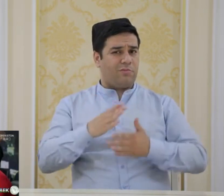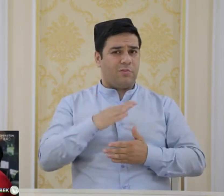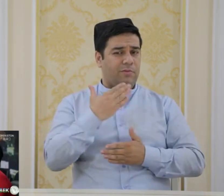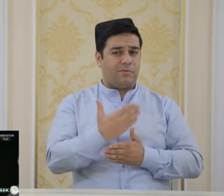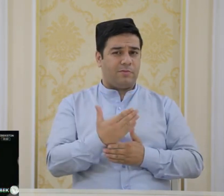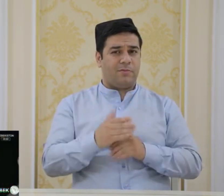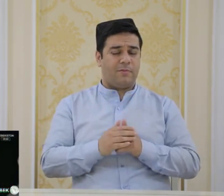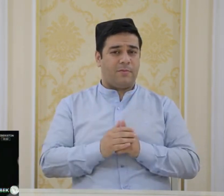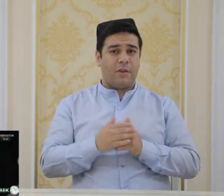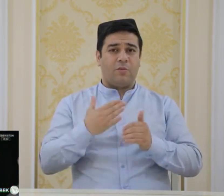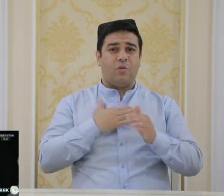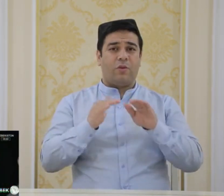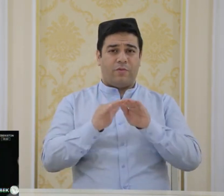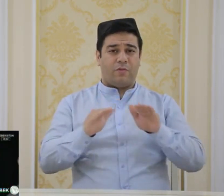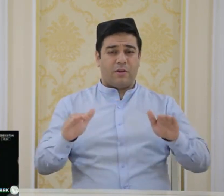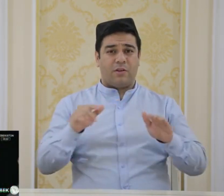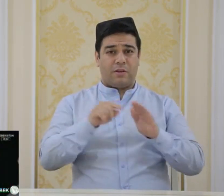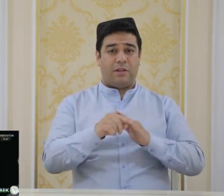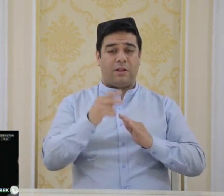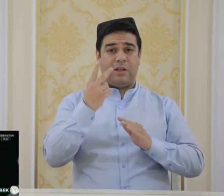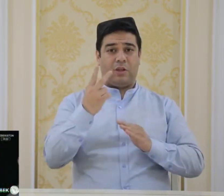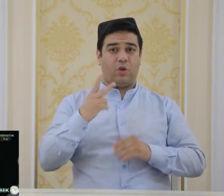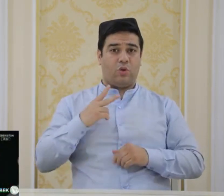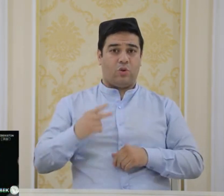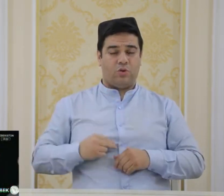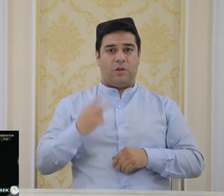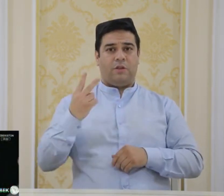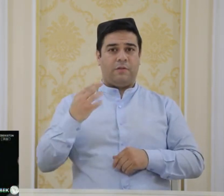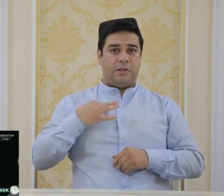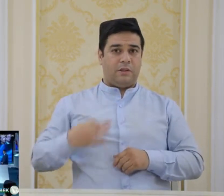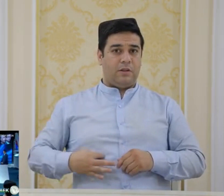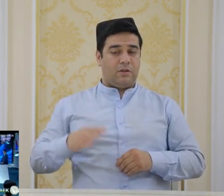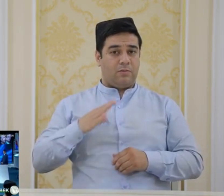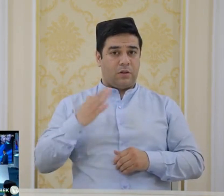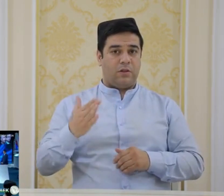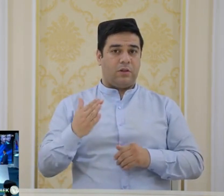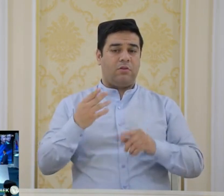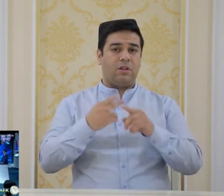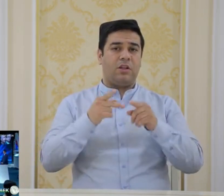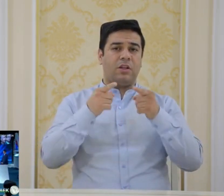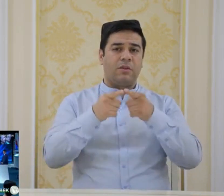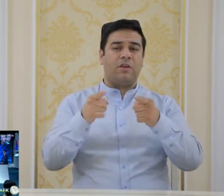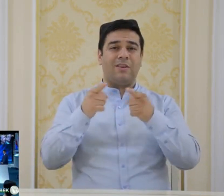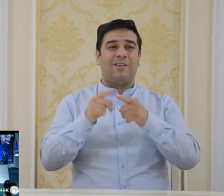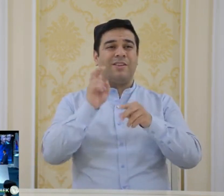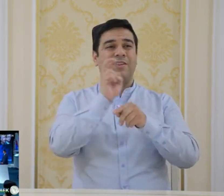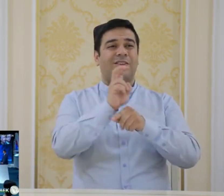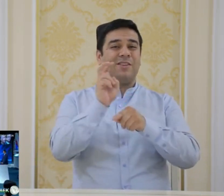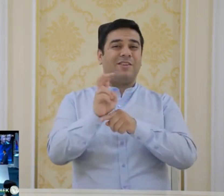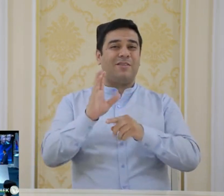bo'lgan. Farzandlarim ikkita qiz, ikkita o'g'il. Kvartira